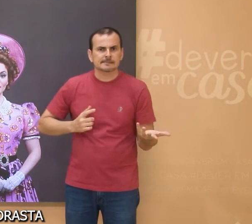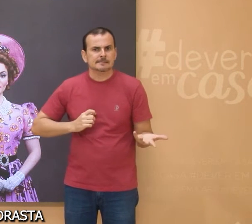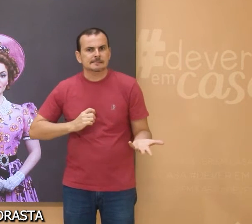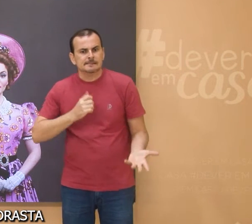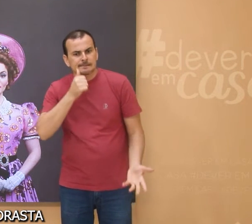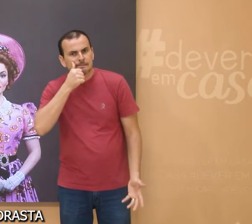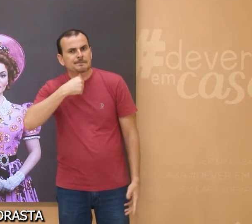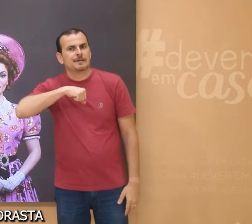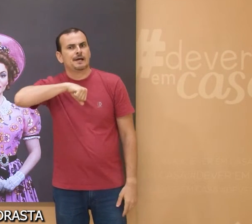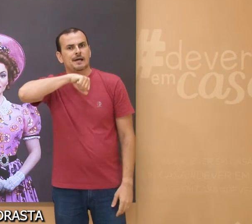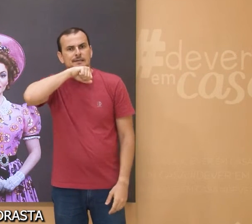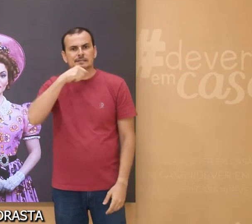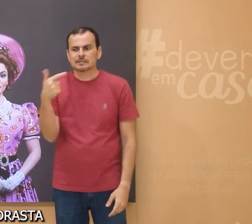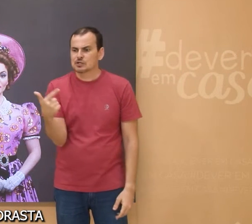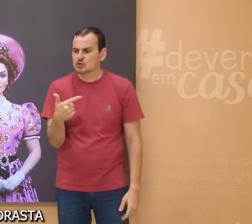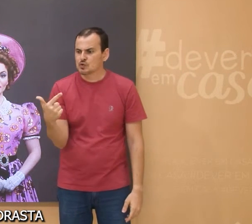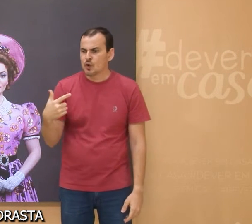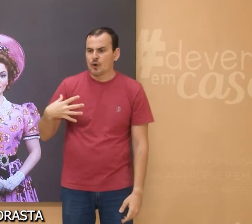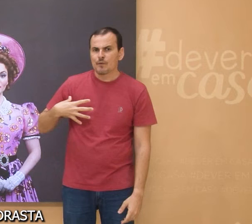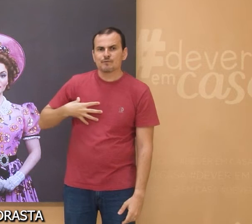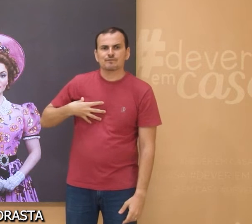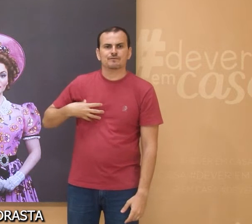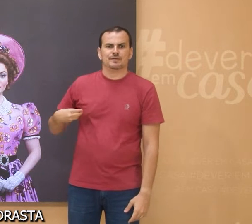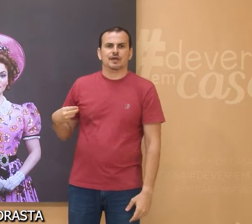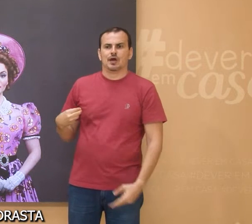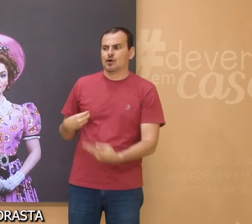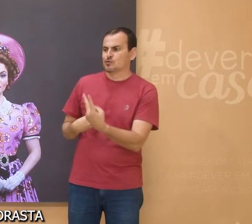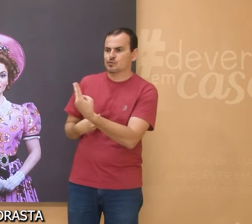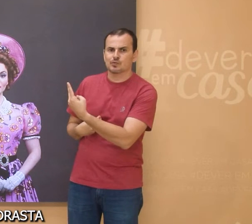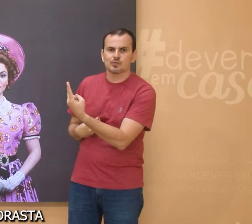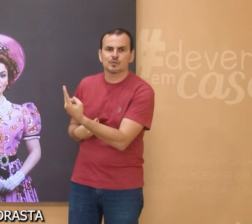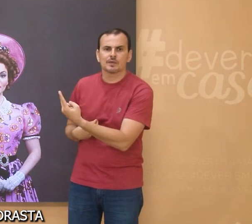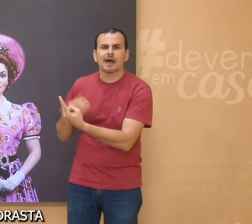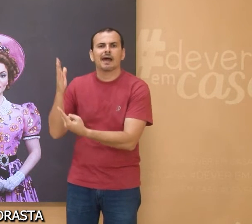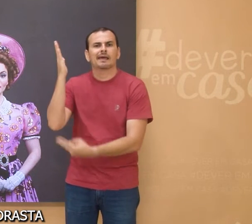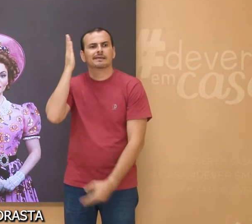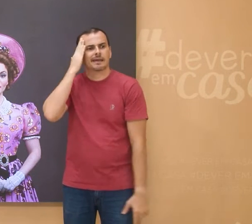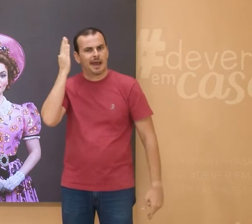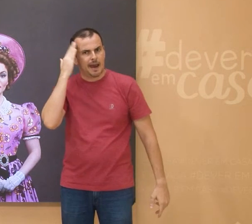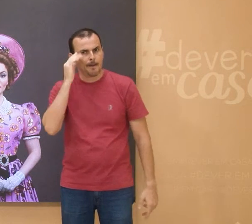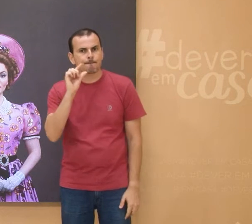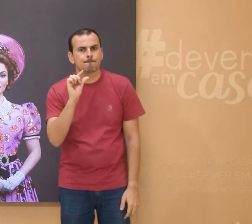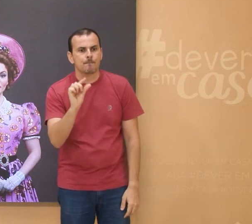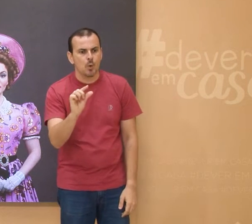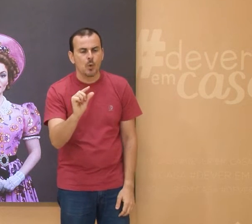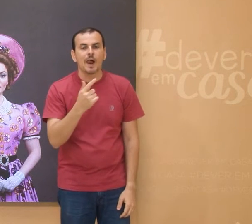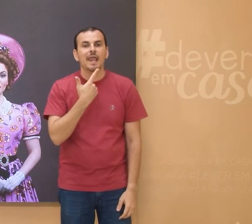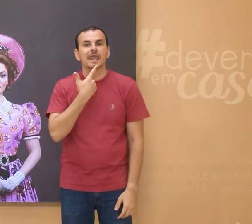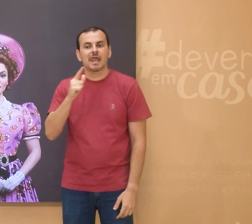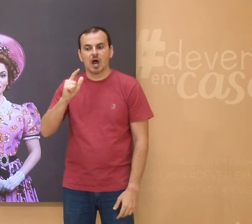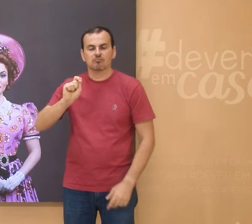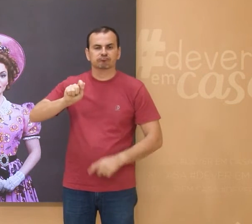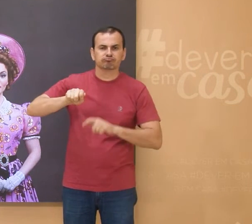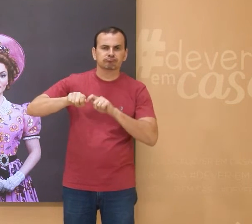a madrasta e suas filhas sabiam muito pouco a língua de sinais.